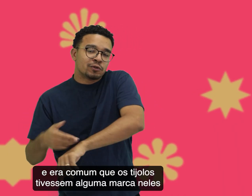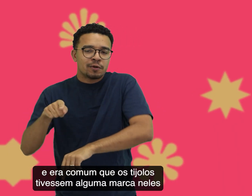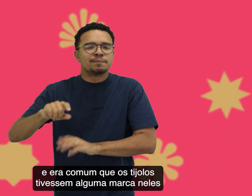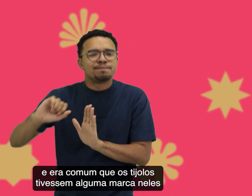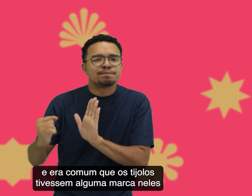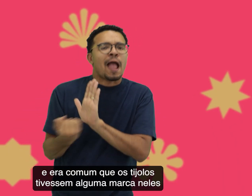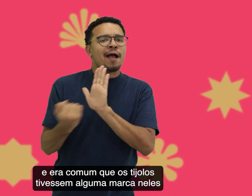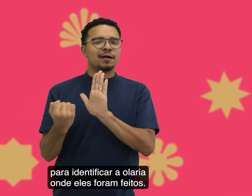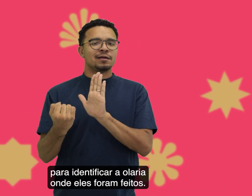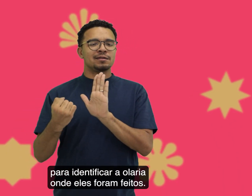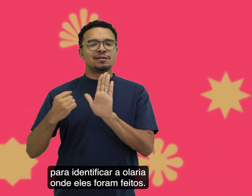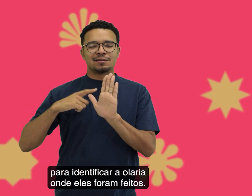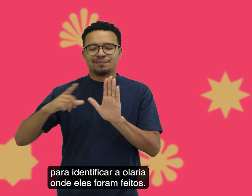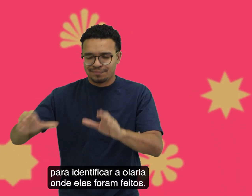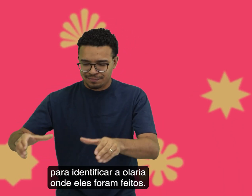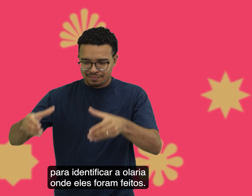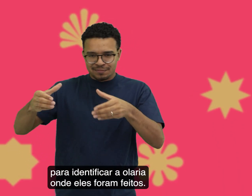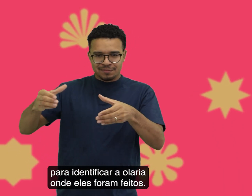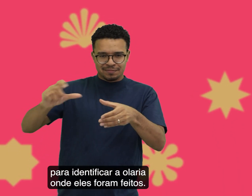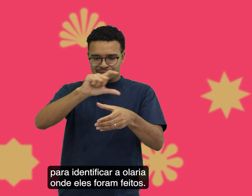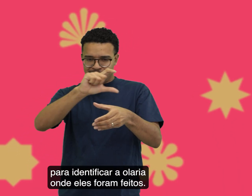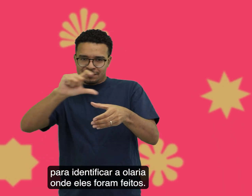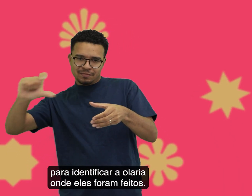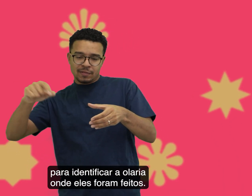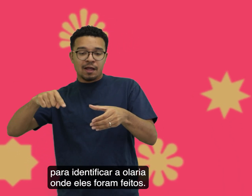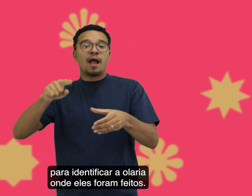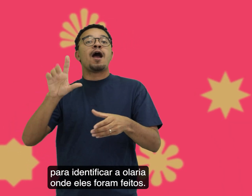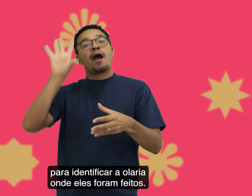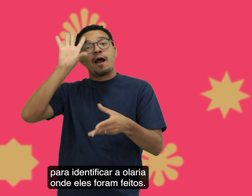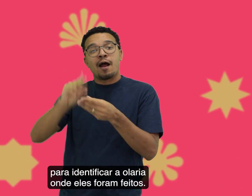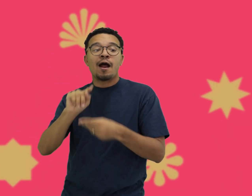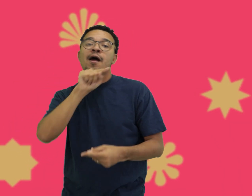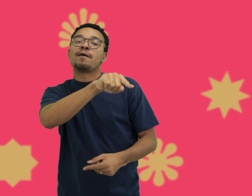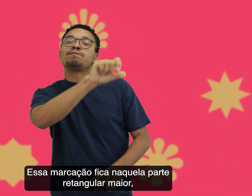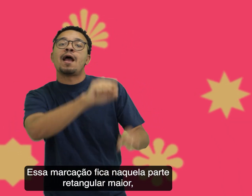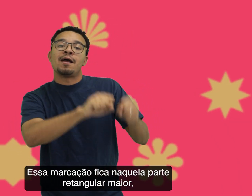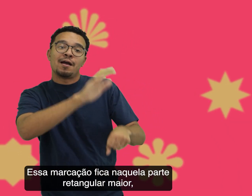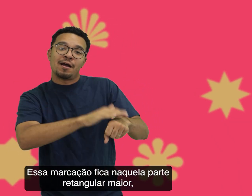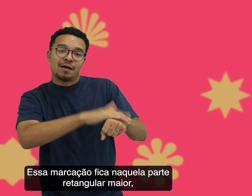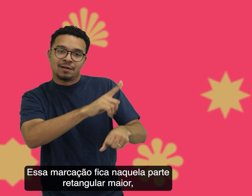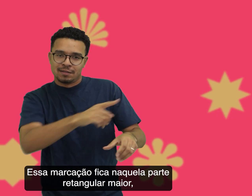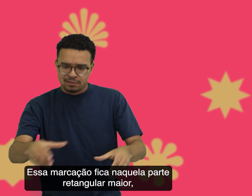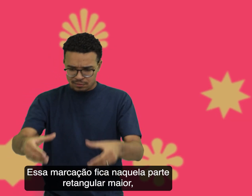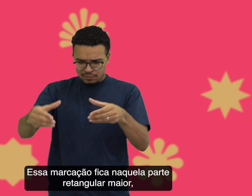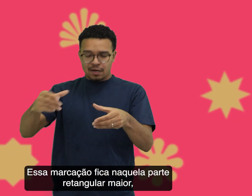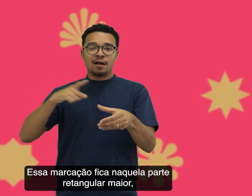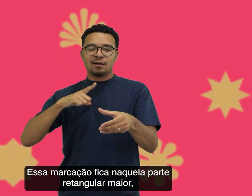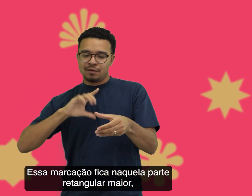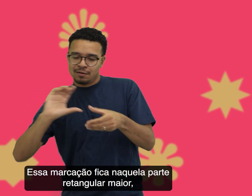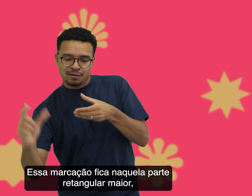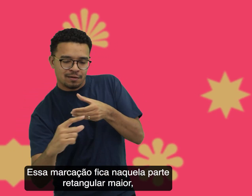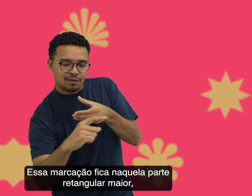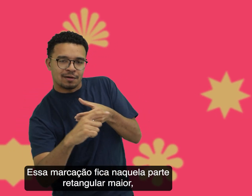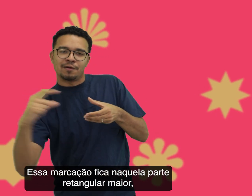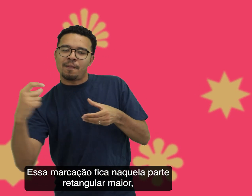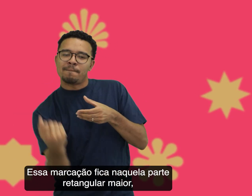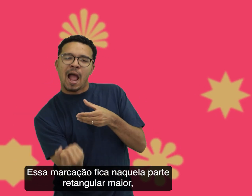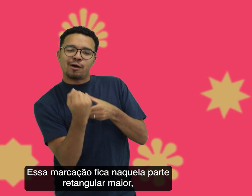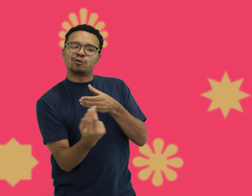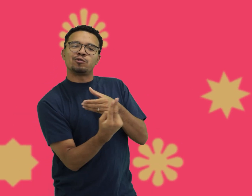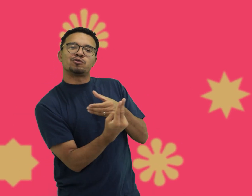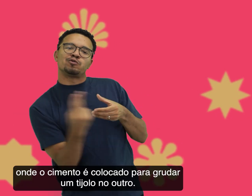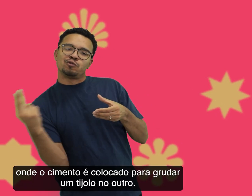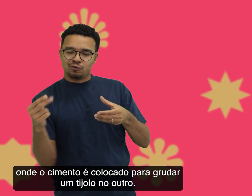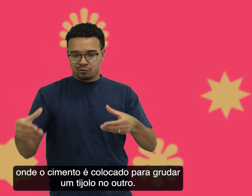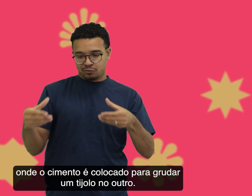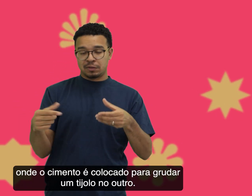tijolos tivessem alguma marca neles para identificar a olaria onde eles foram feitos. Essa marcação fica naquela parte